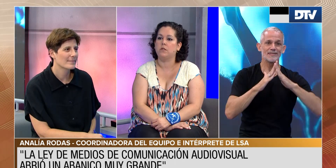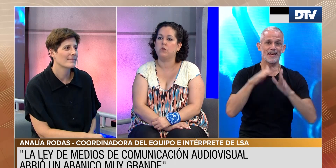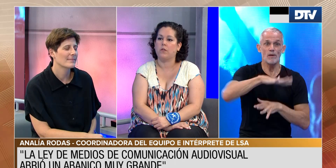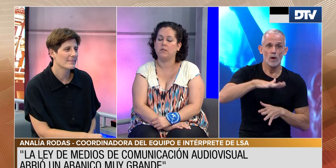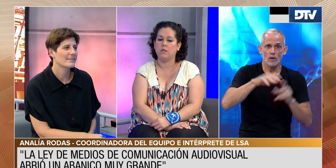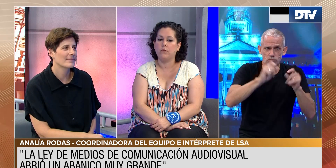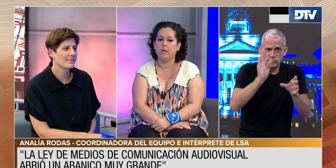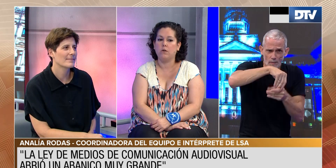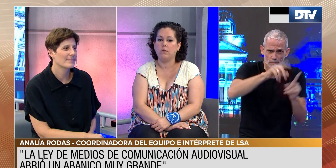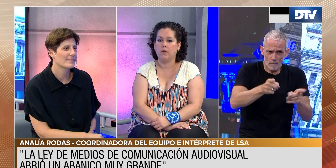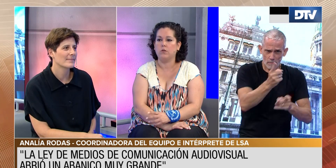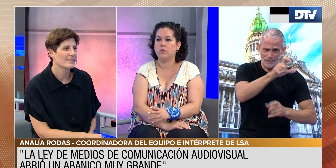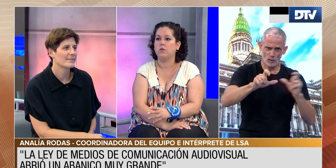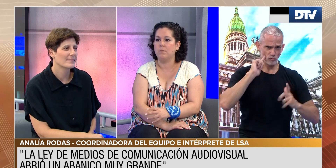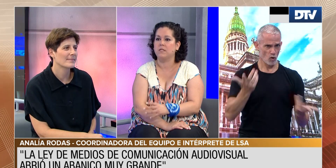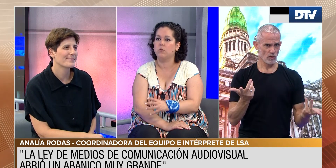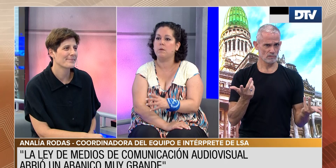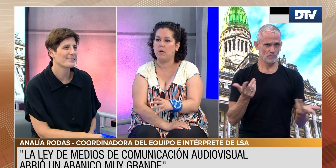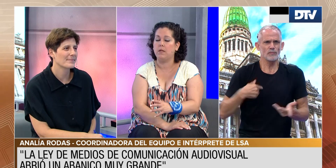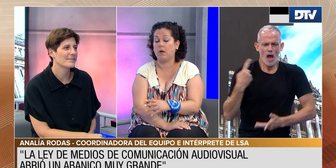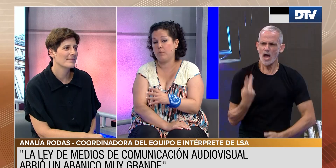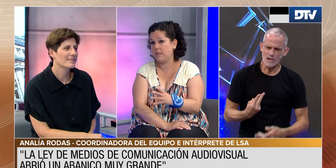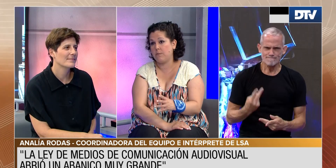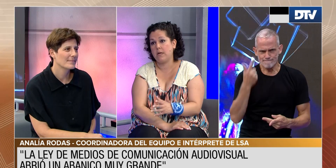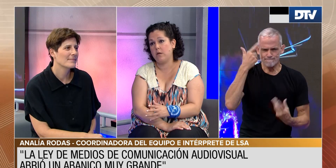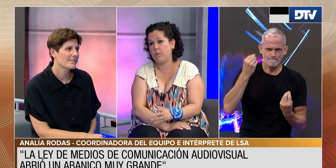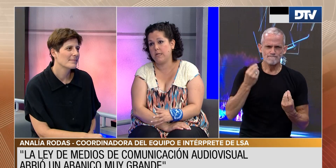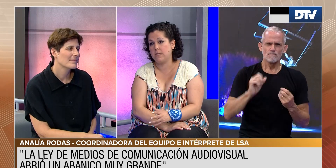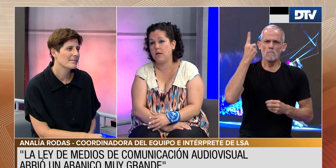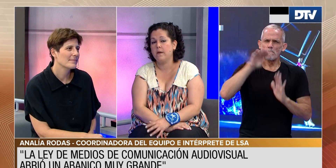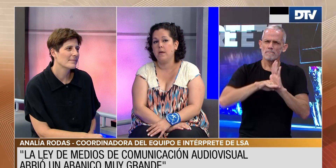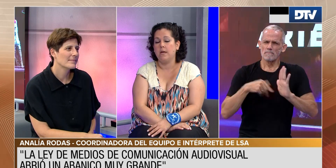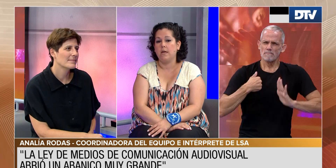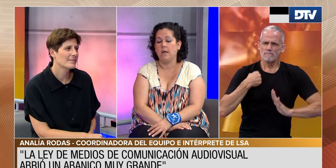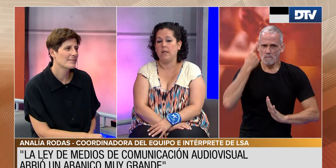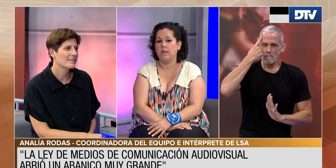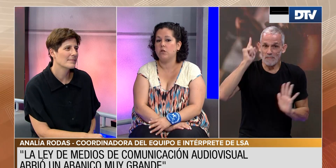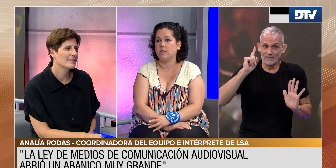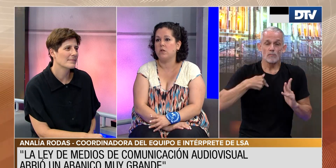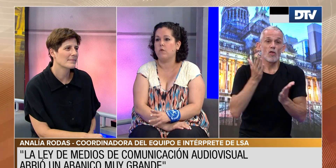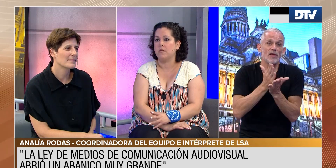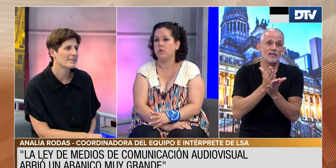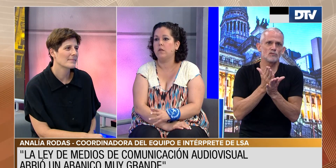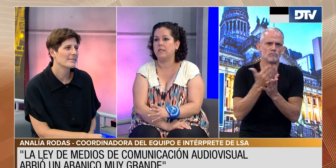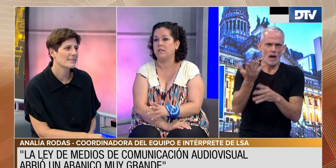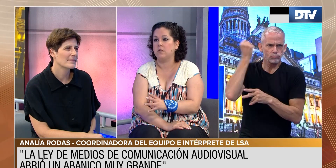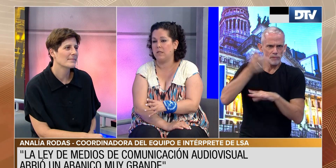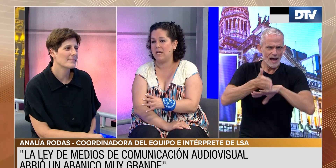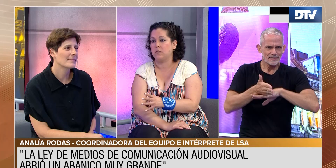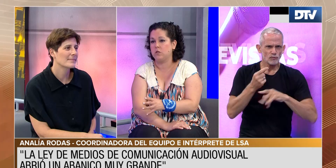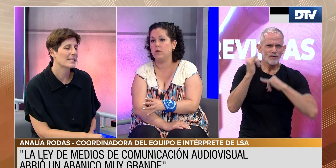las personas sordas. Y fue entonces donde empezamos a implementar lo principal que nos parecía el derecho al acceso a la información de